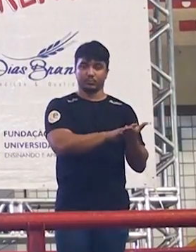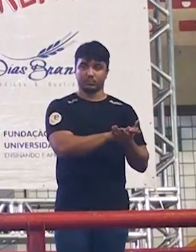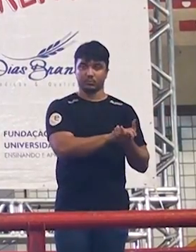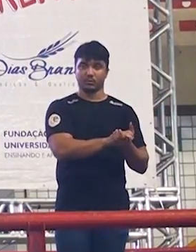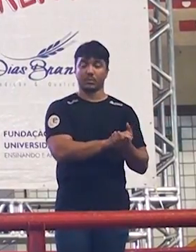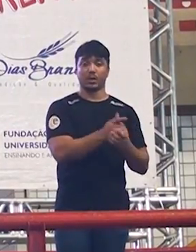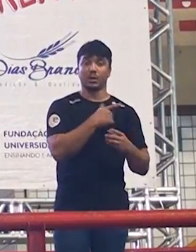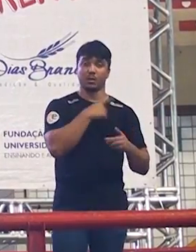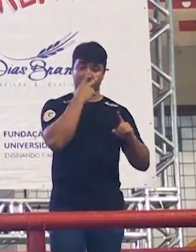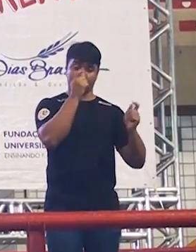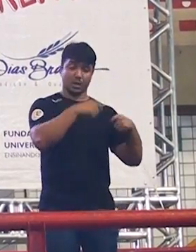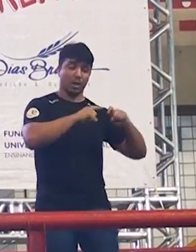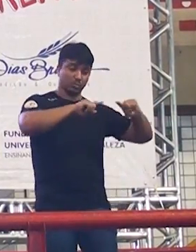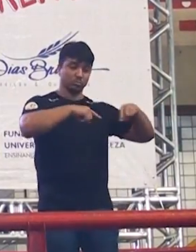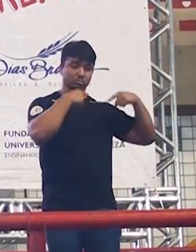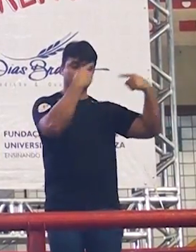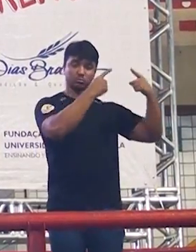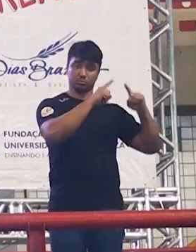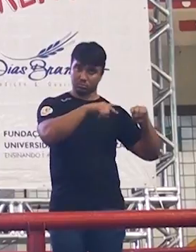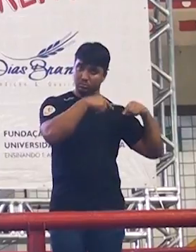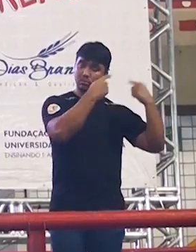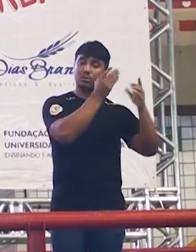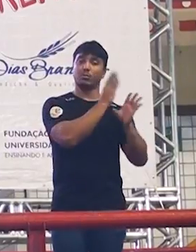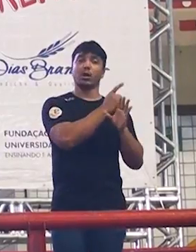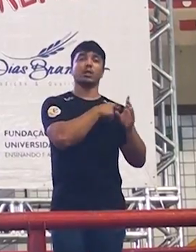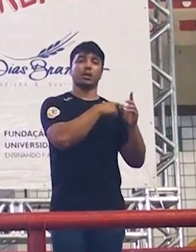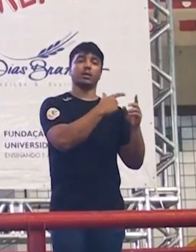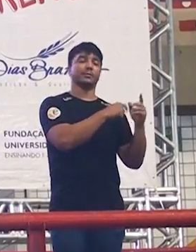é um recurso renovável, porque essas plantas têm safra anual.